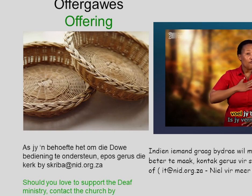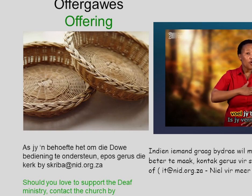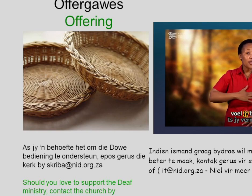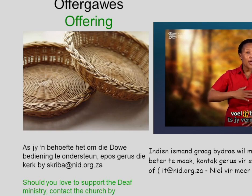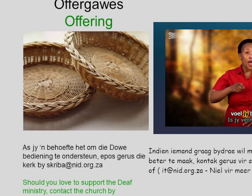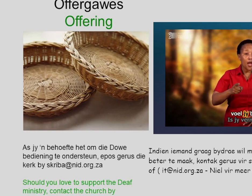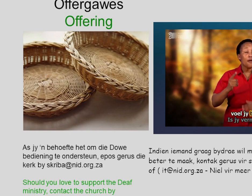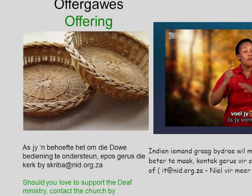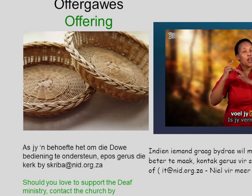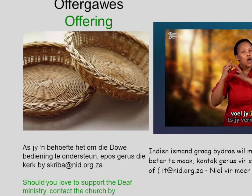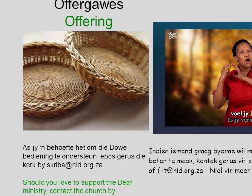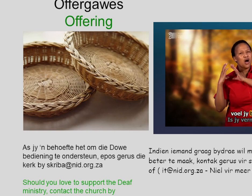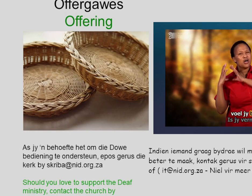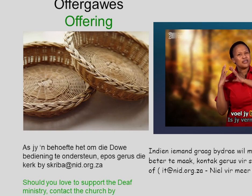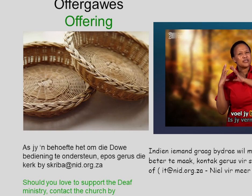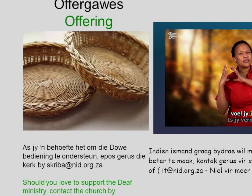Voel jy belaas?